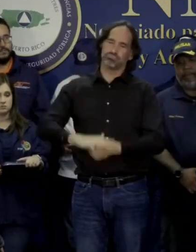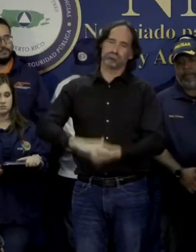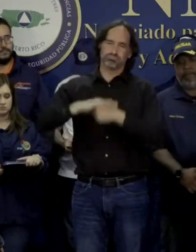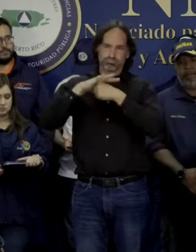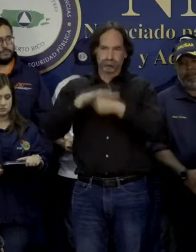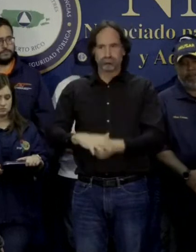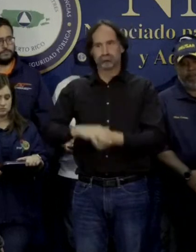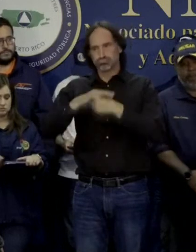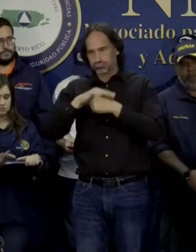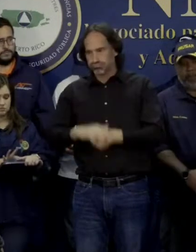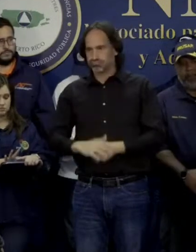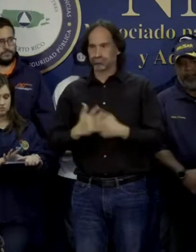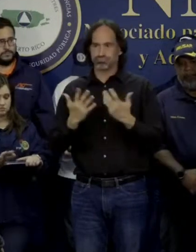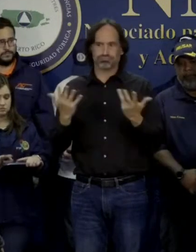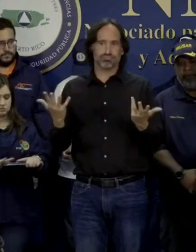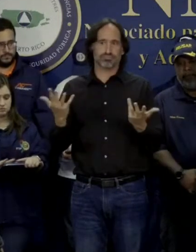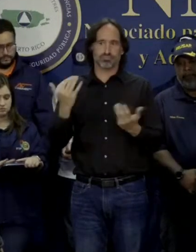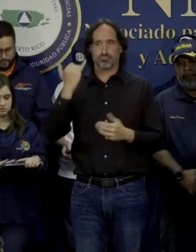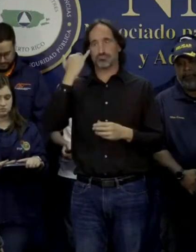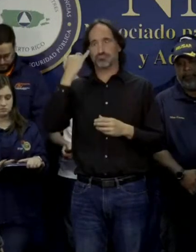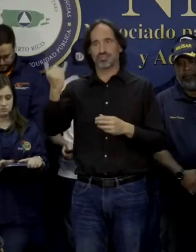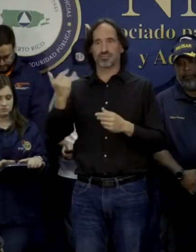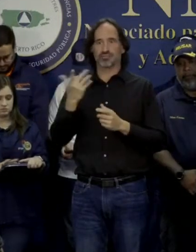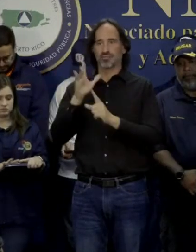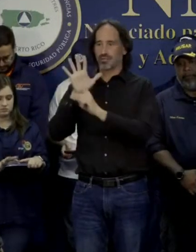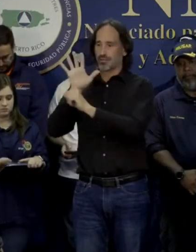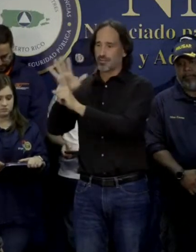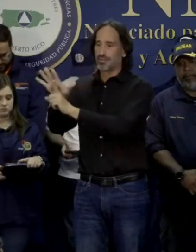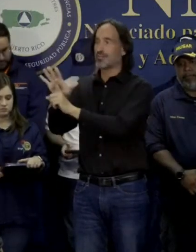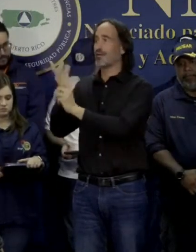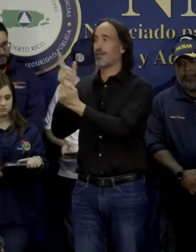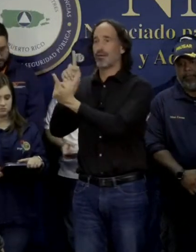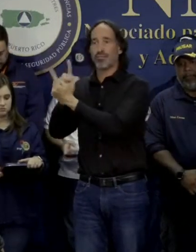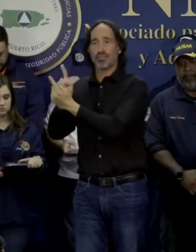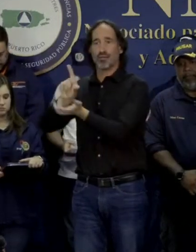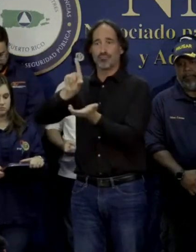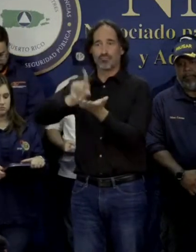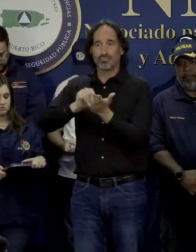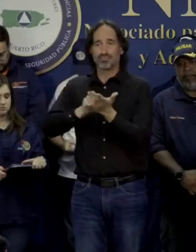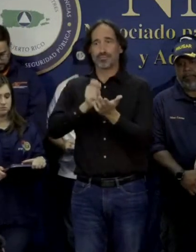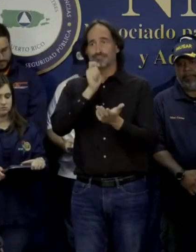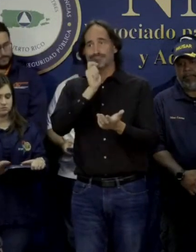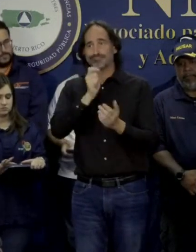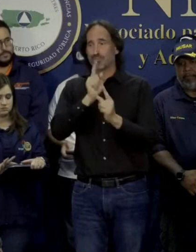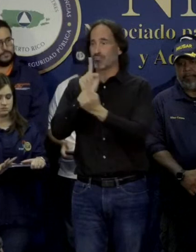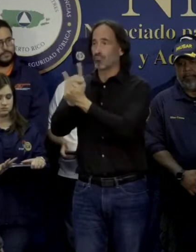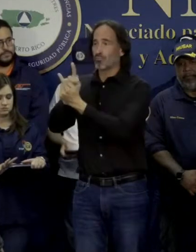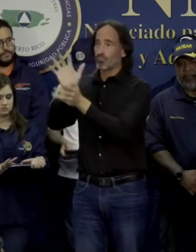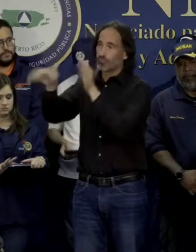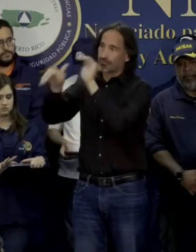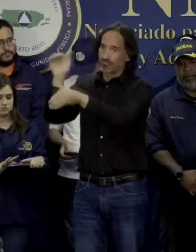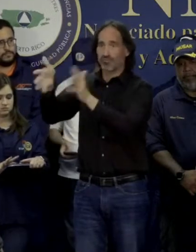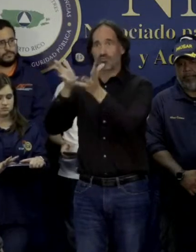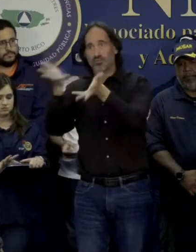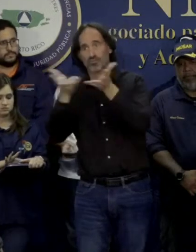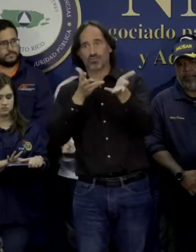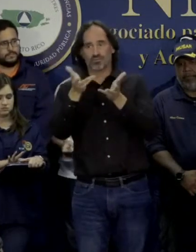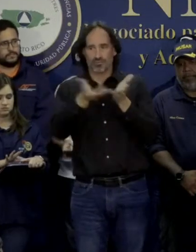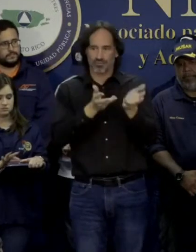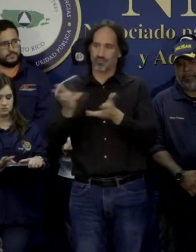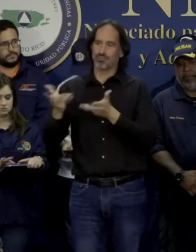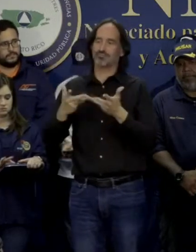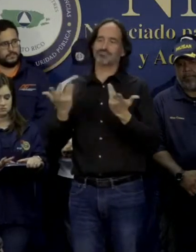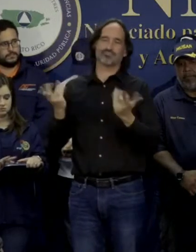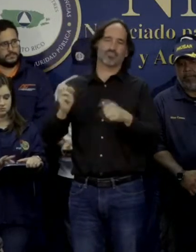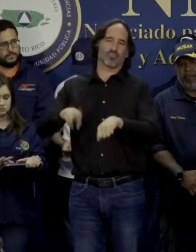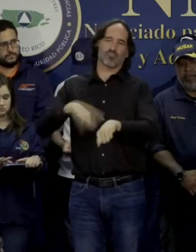aborda por cualquier incidente que se está dando en tiempo real, ellos ahí van a expresarse. Y puede ser que en ese